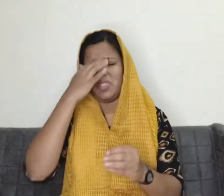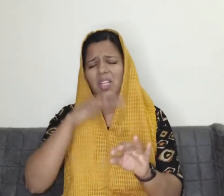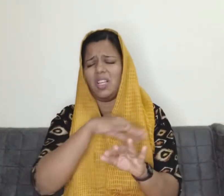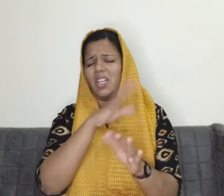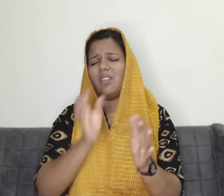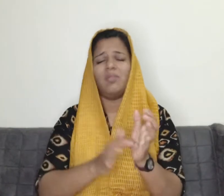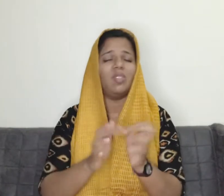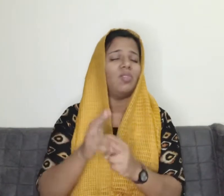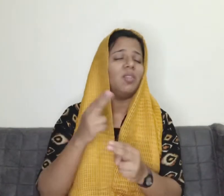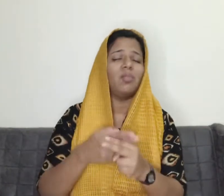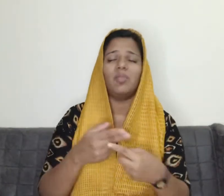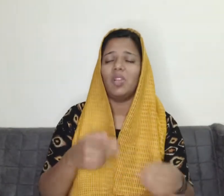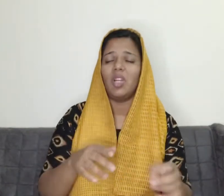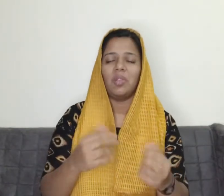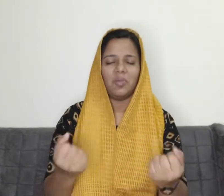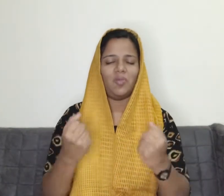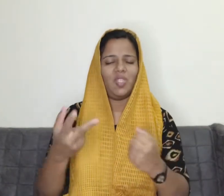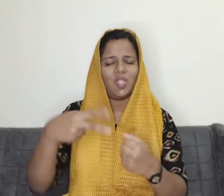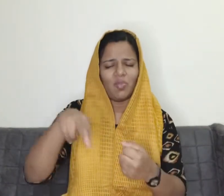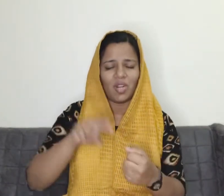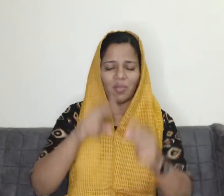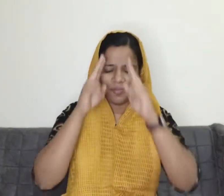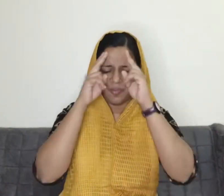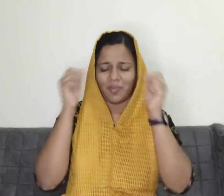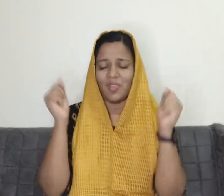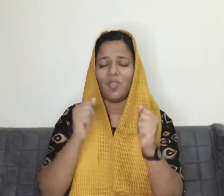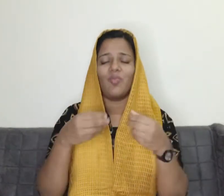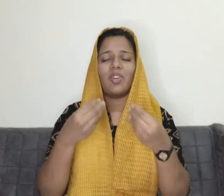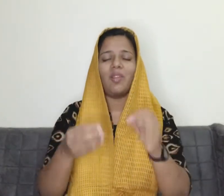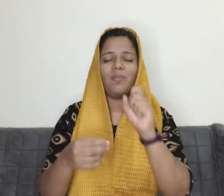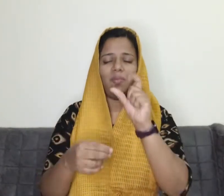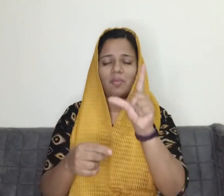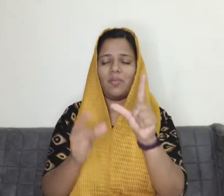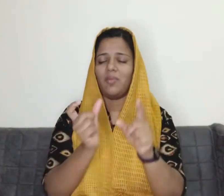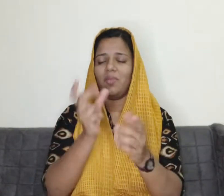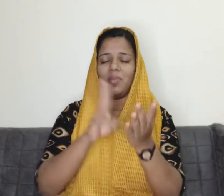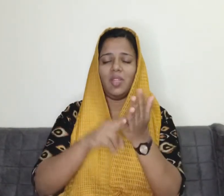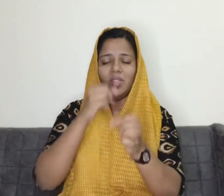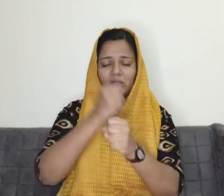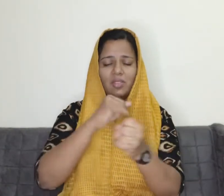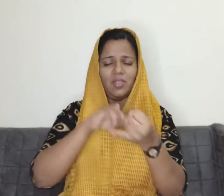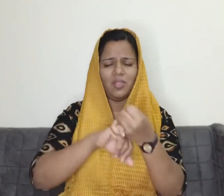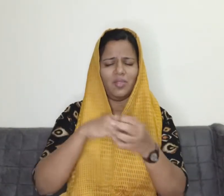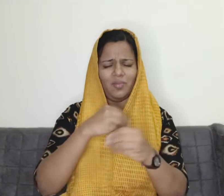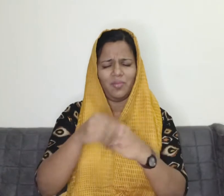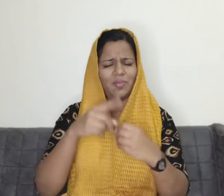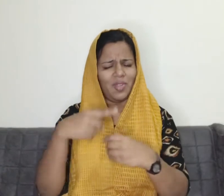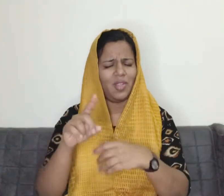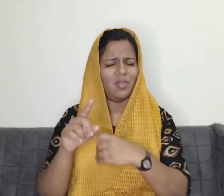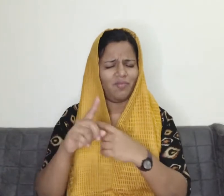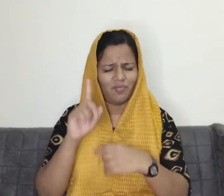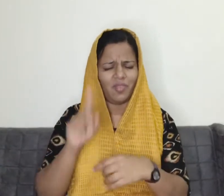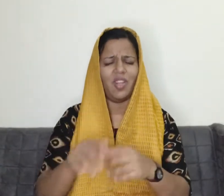അവരെ വിട്ടുമാറട്ടെ. ആരോഗ്യം മടങ്ങി വരട്ടെ, സ്വസ്ഥത മടങ്ങി വരട്ടെ, ലങ്സുകൾ ക്ലിയർ ആകട്ടെ. അതുപോലെ കോവിഡിൻ്റെ ശക്തി യേശുവിൻ്റെ